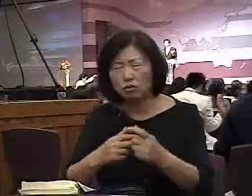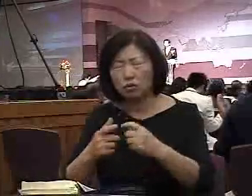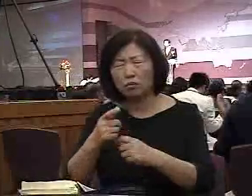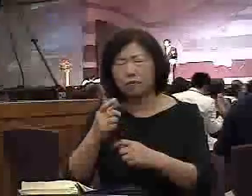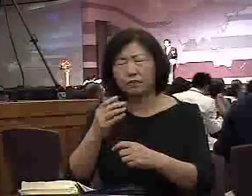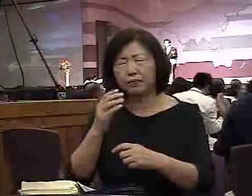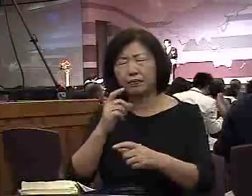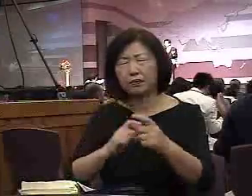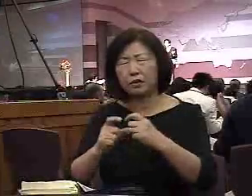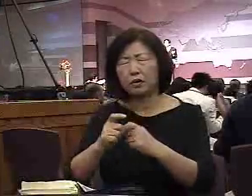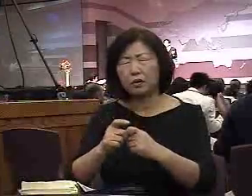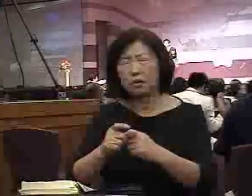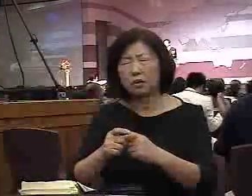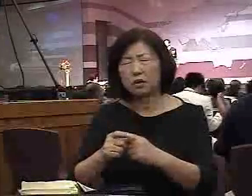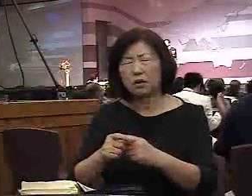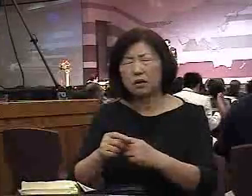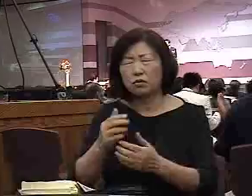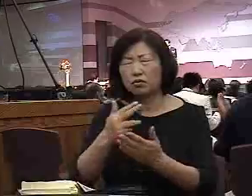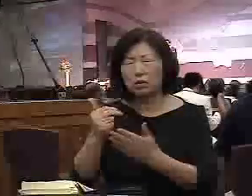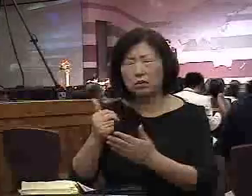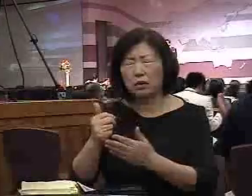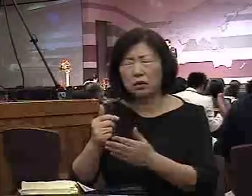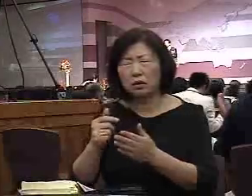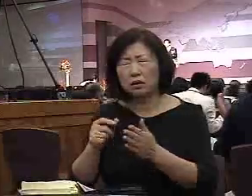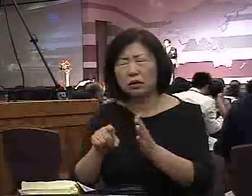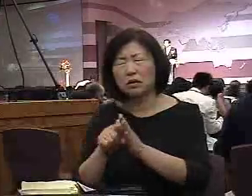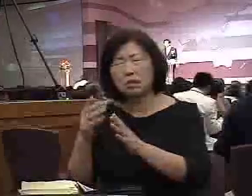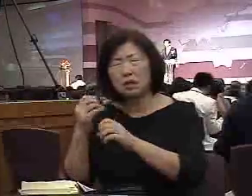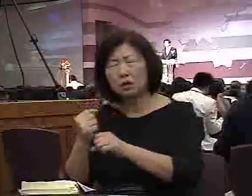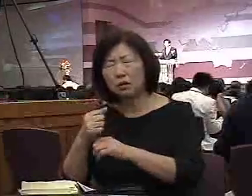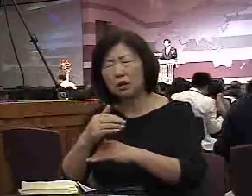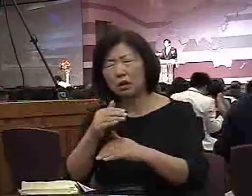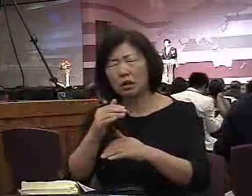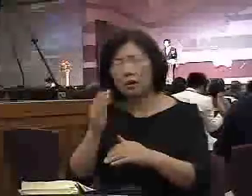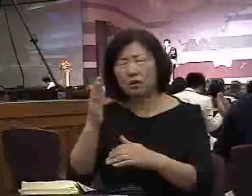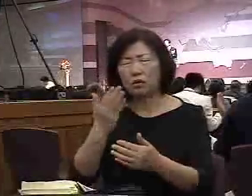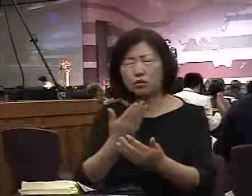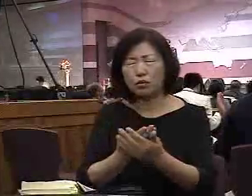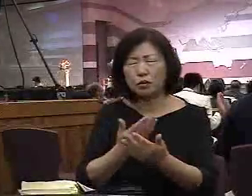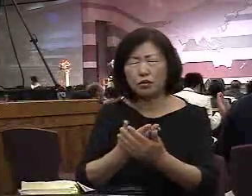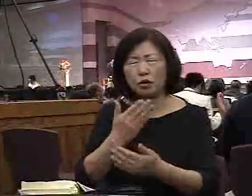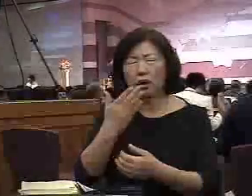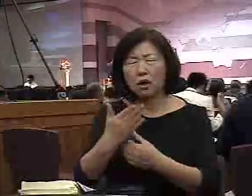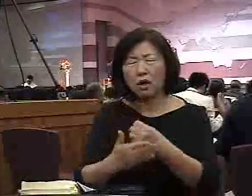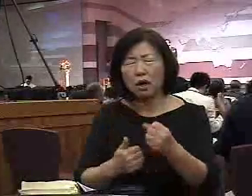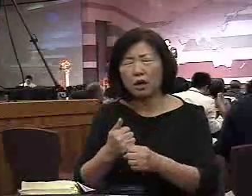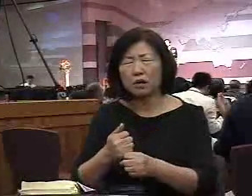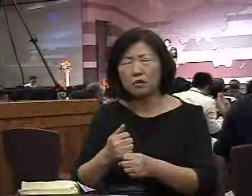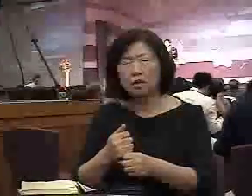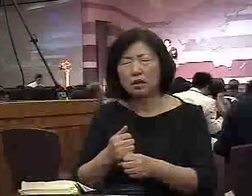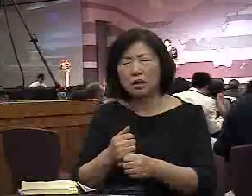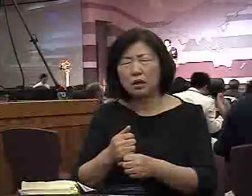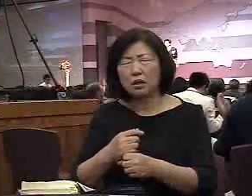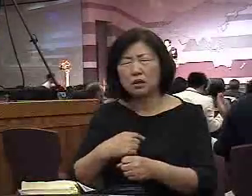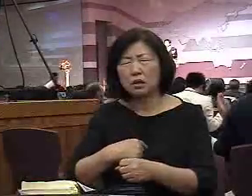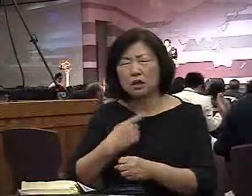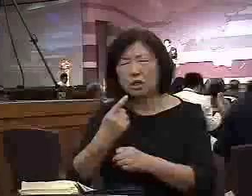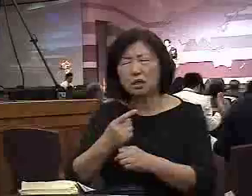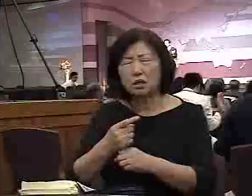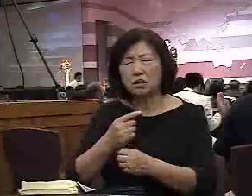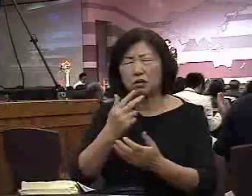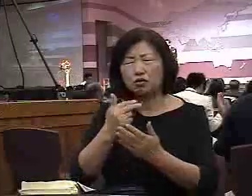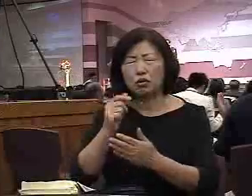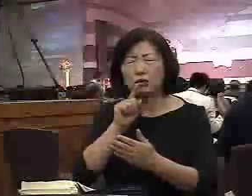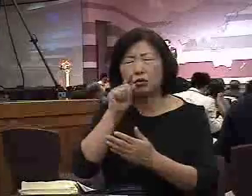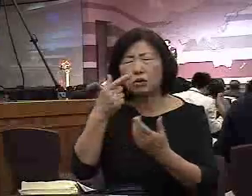위해서, 독수리 날개치 올라간 같은 삶을 주시기 위해서 그렇게 해주시고, 하나님의 하나님 되심을 바라보게 하여 주시고, 하나님 아버지 정말 그